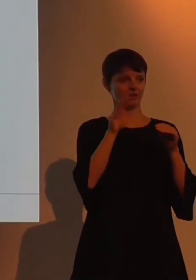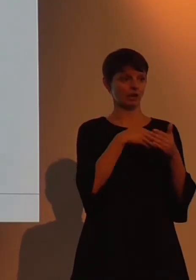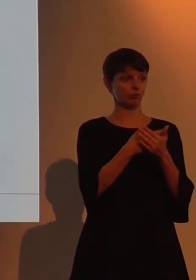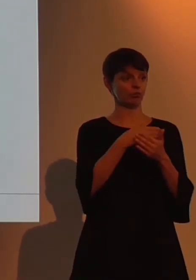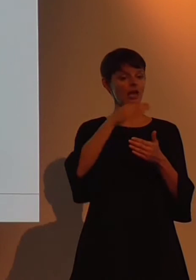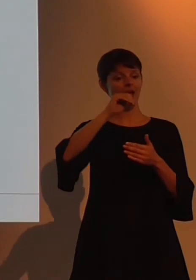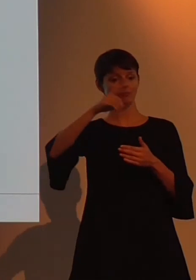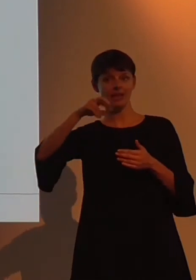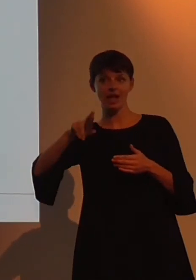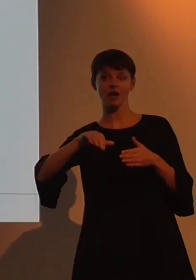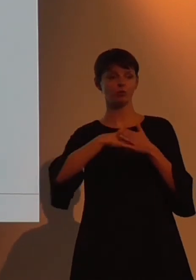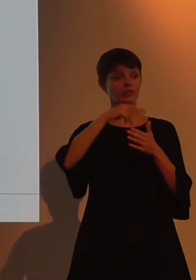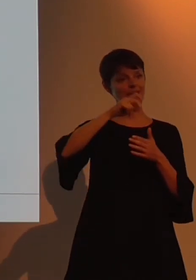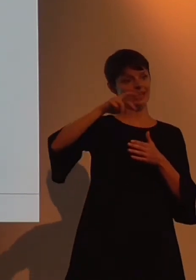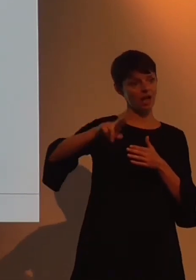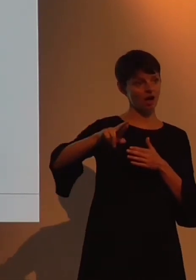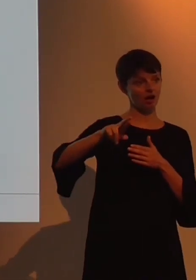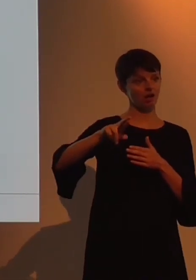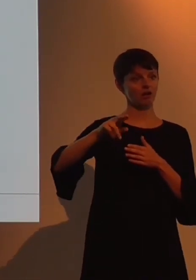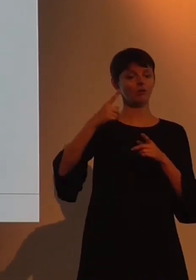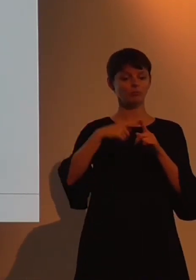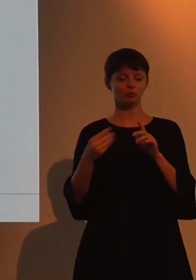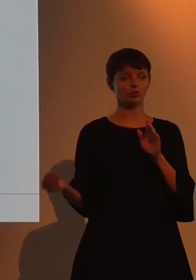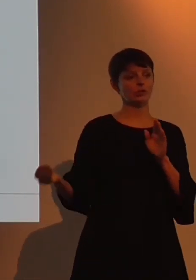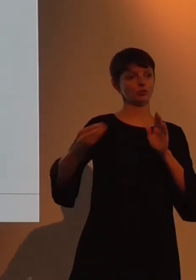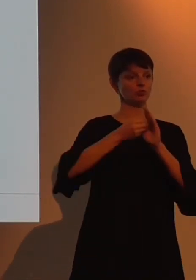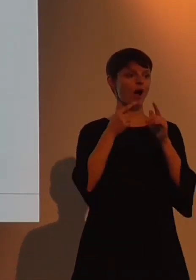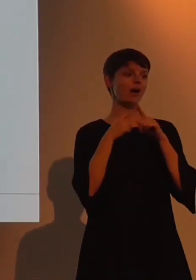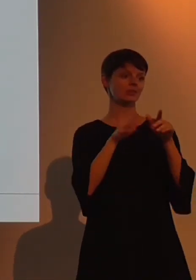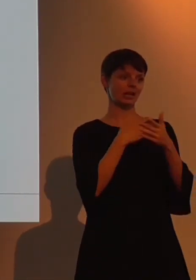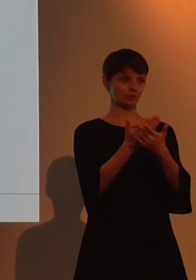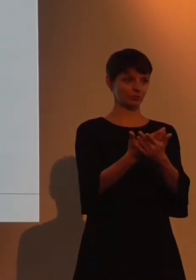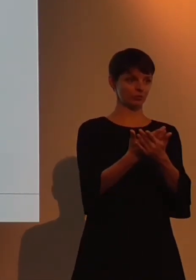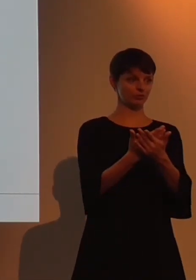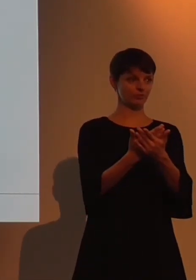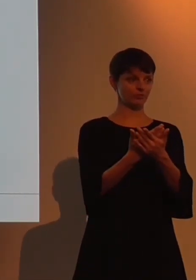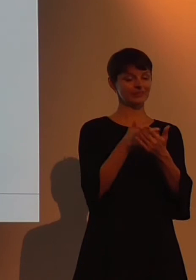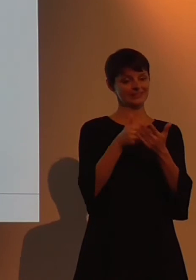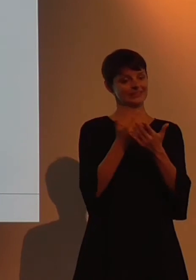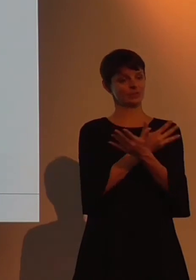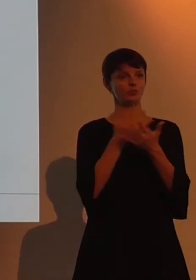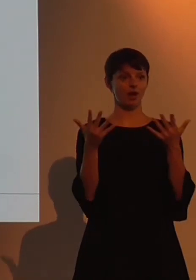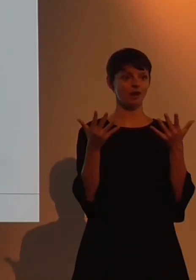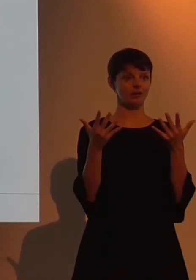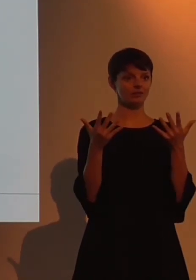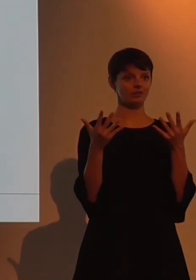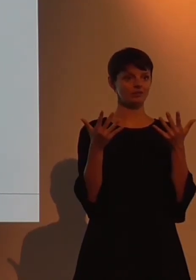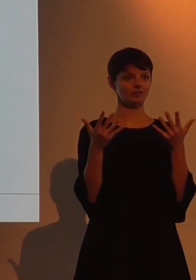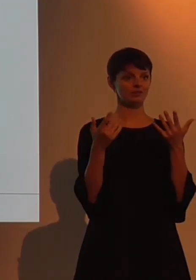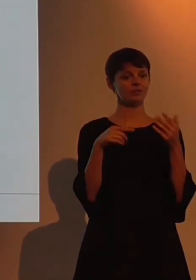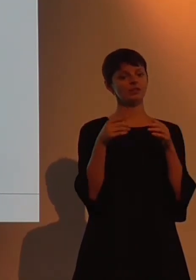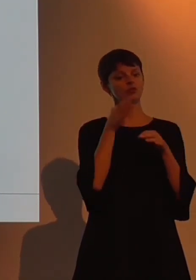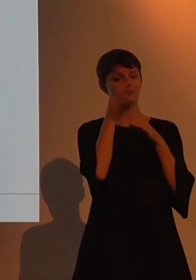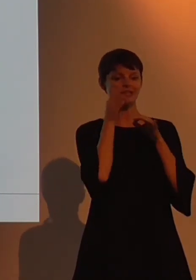jeden Monat gehabt. Also auch zu 30.000 Serieneinführungen, das ist eine Zahl, die wir jeden Monat ausstrahlen. Wie gesagt, insgesamt eine Steigerung